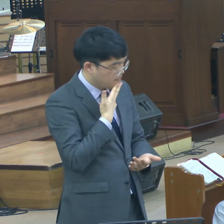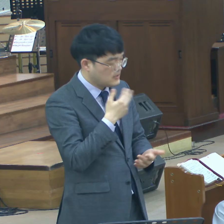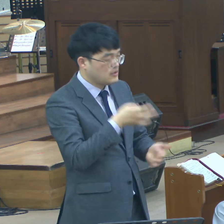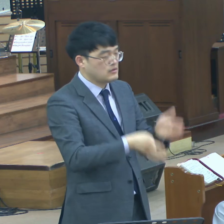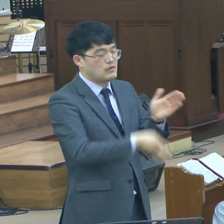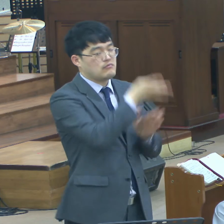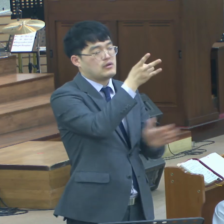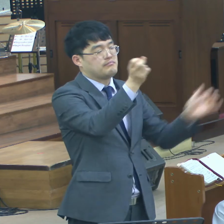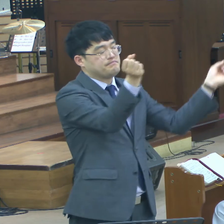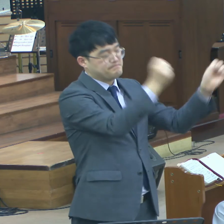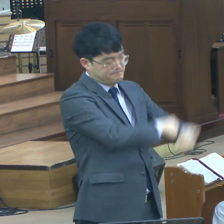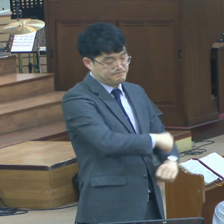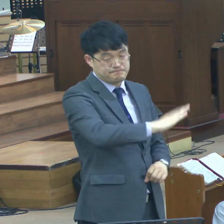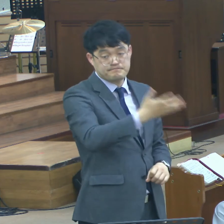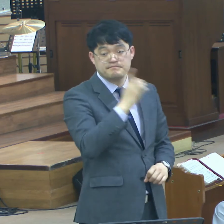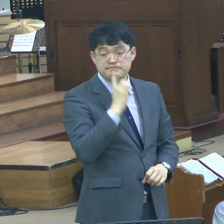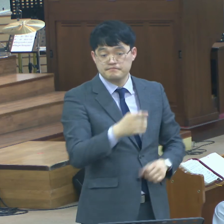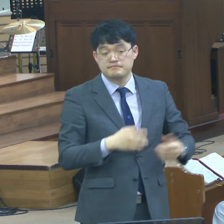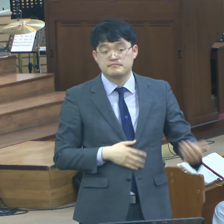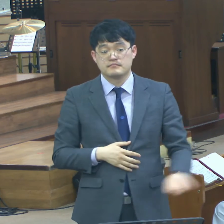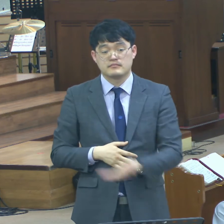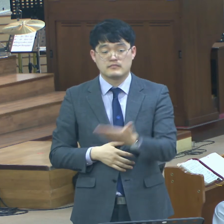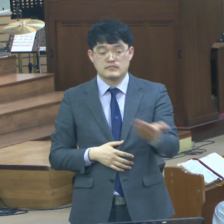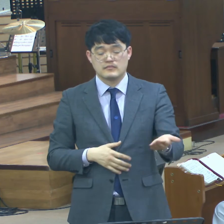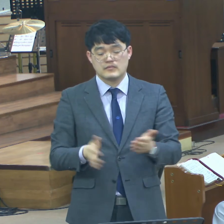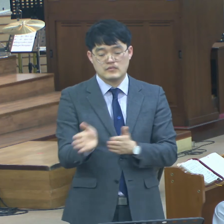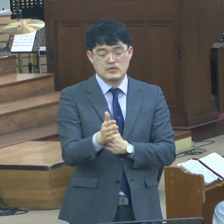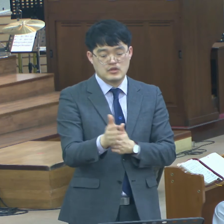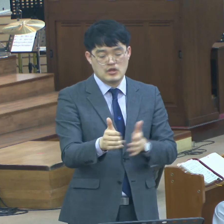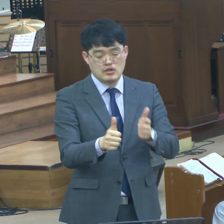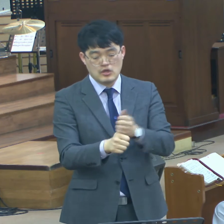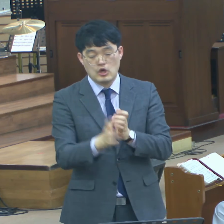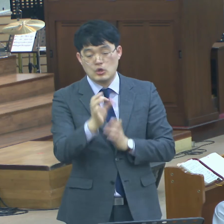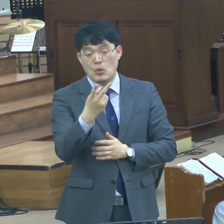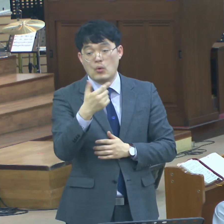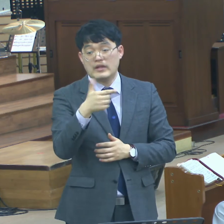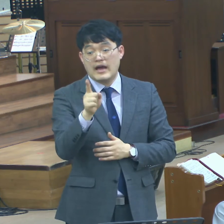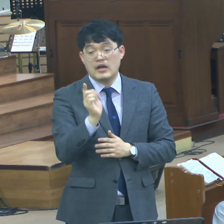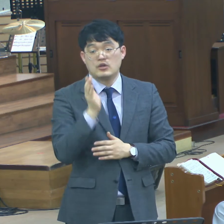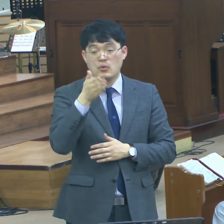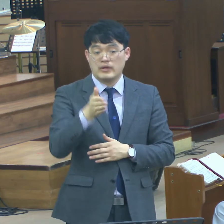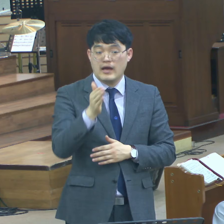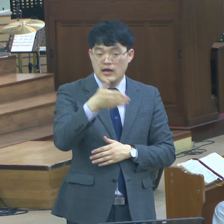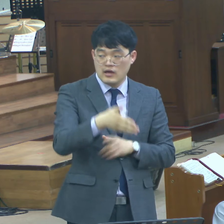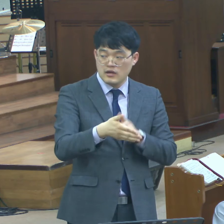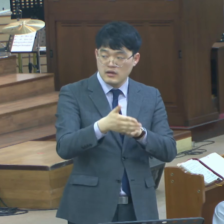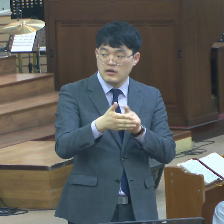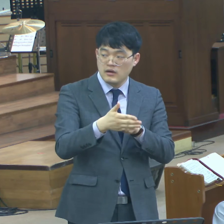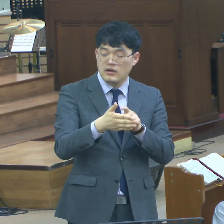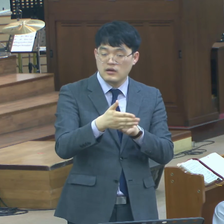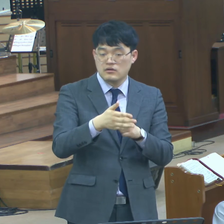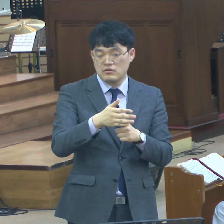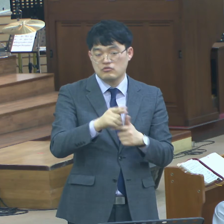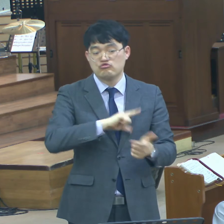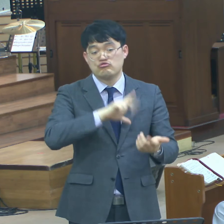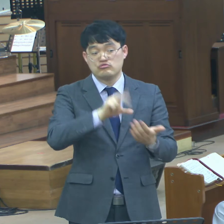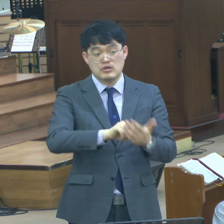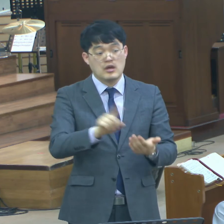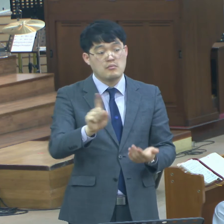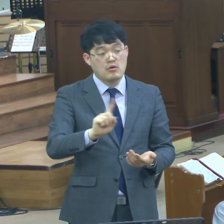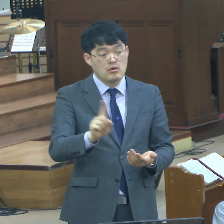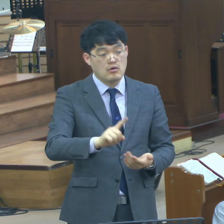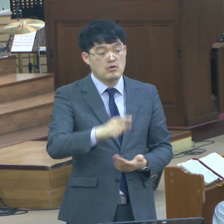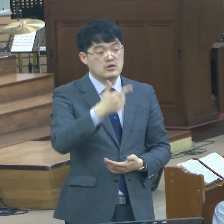요나서를 읽어보면 요나서의 주제가 뭐죠? 니느웨 사람들이 너무너무 악한데 니느웨 사람보다 요나가